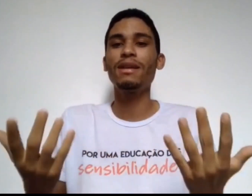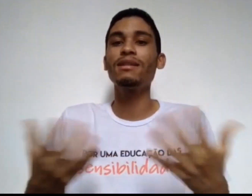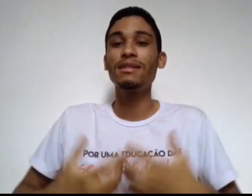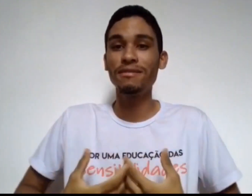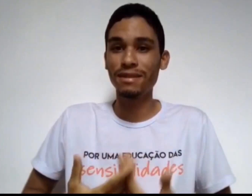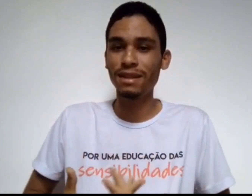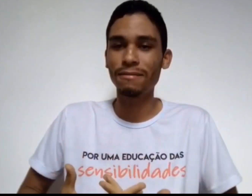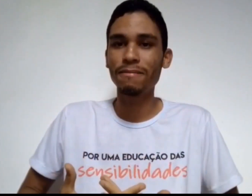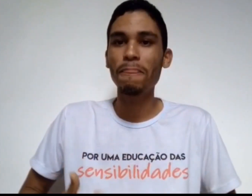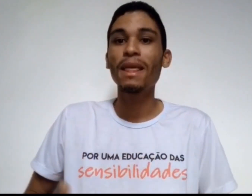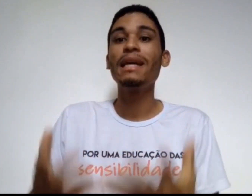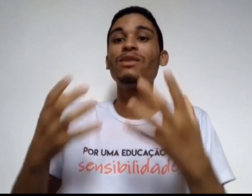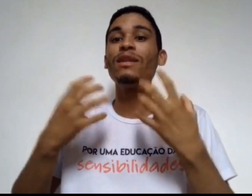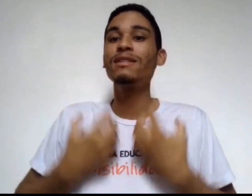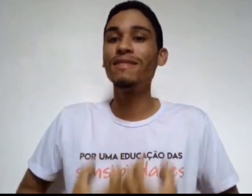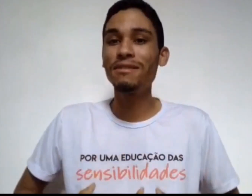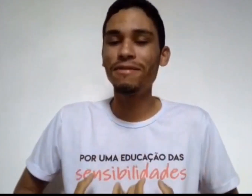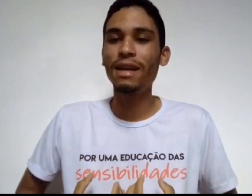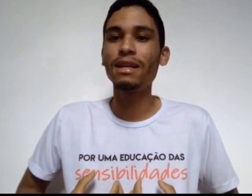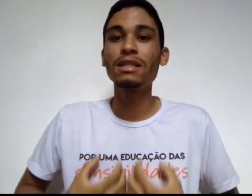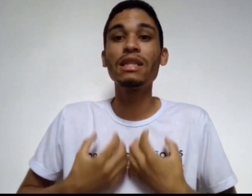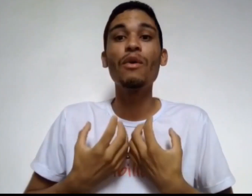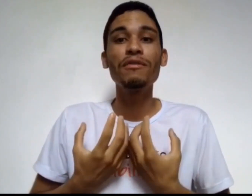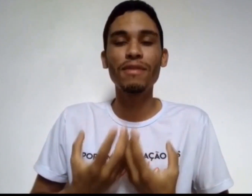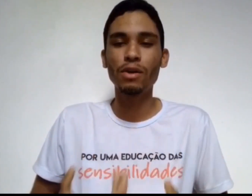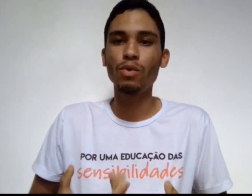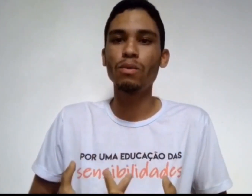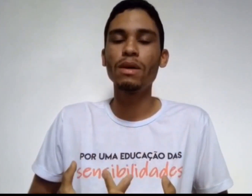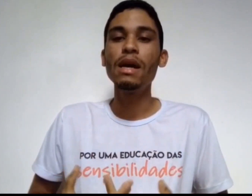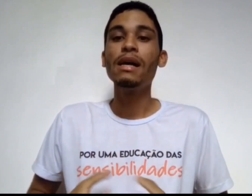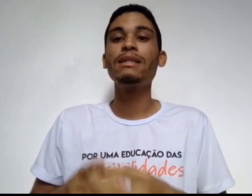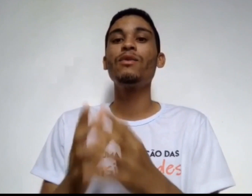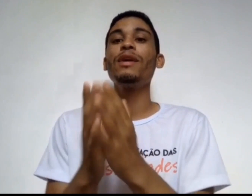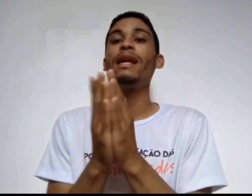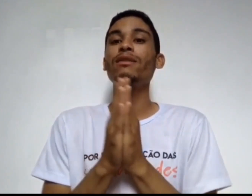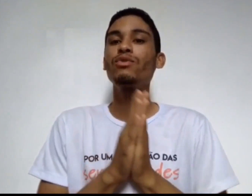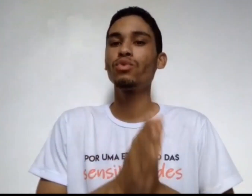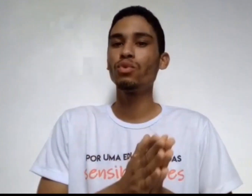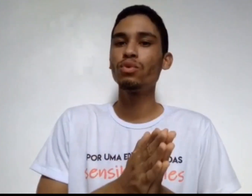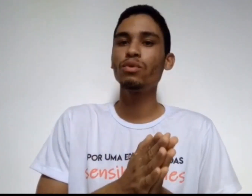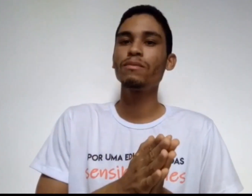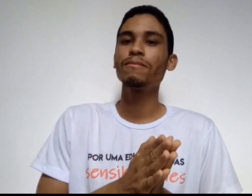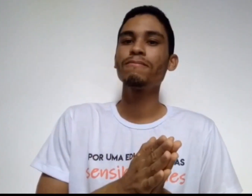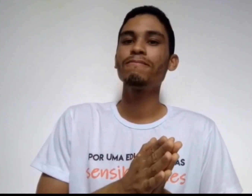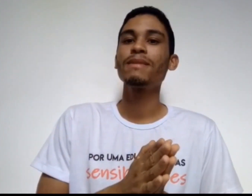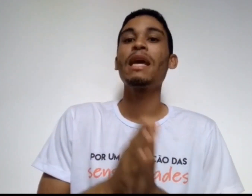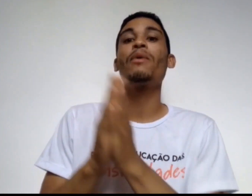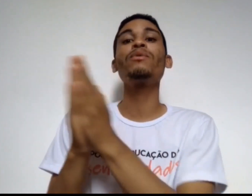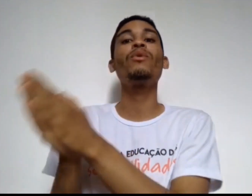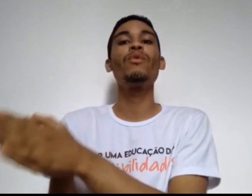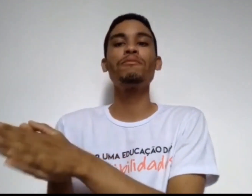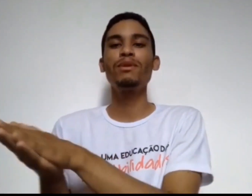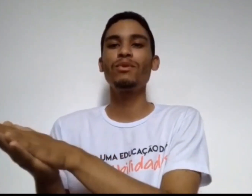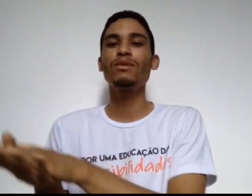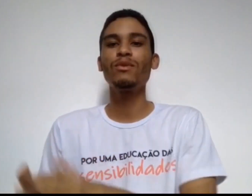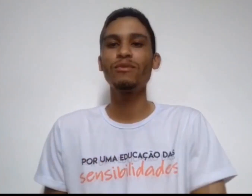diferente de vida. Então ele se vê diferente, não inferior. Então ele é surdo, enquanto algumas pessoas são